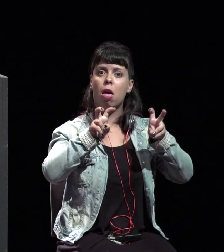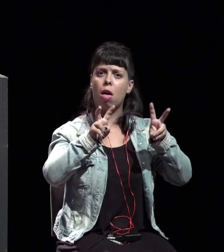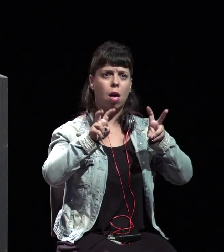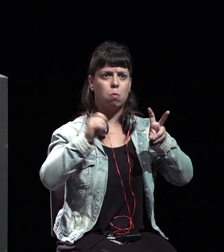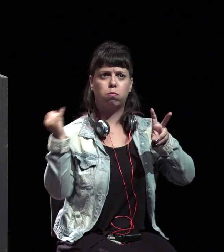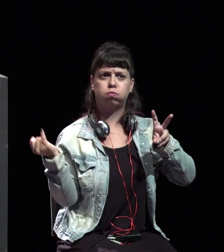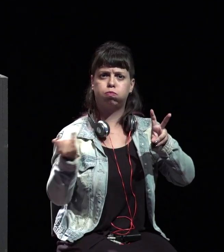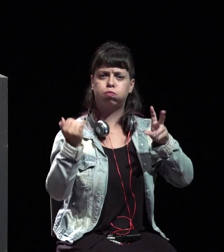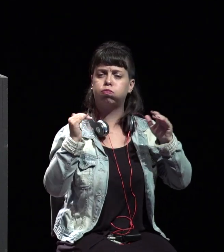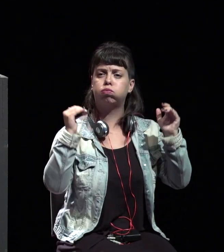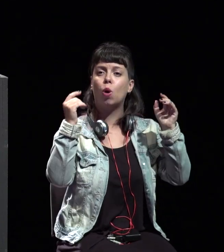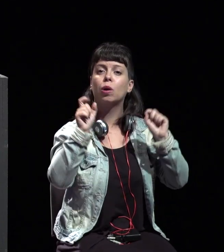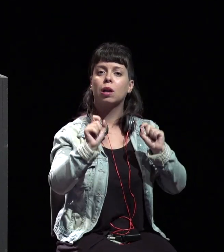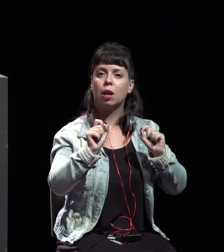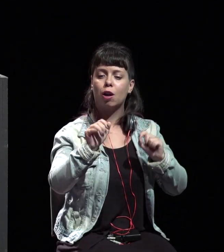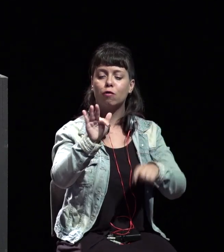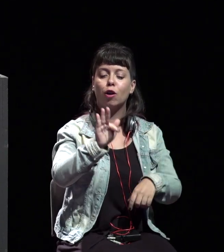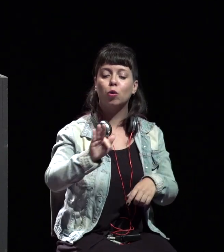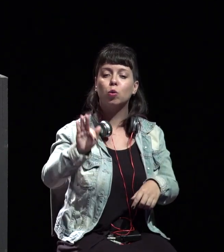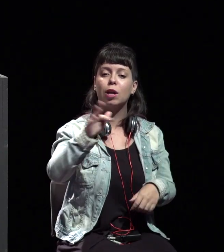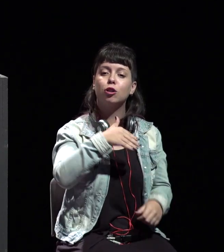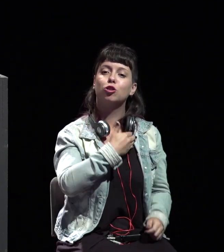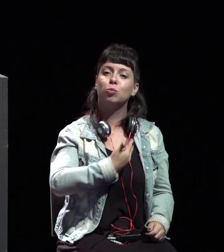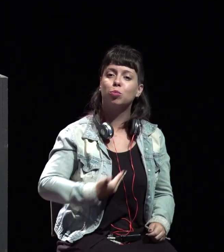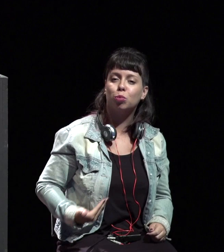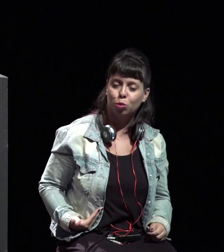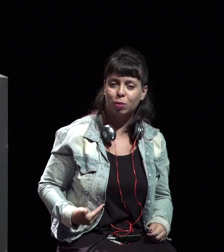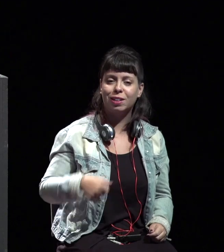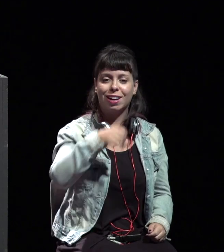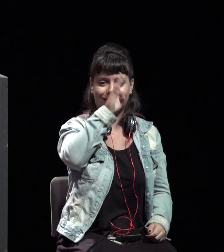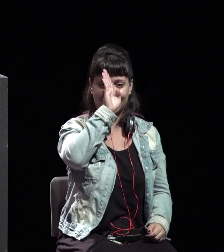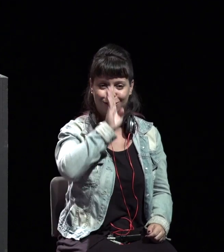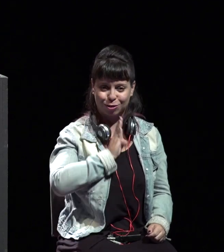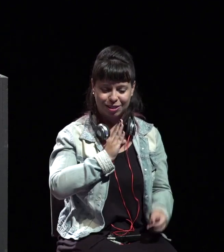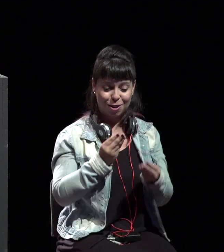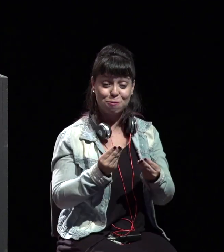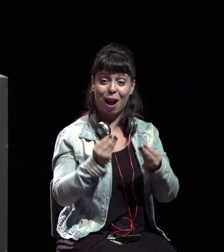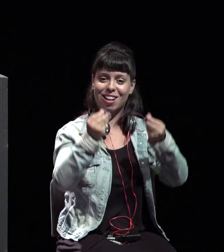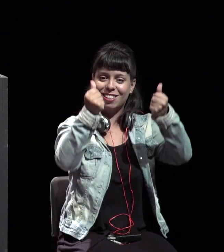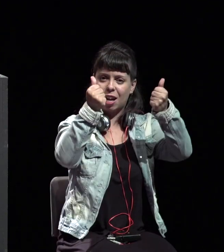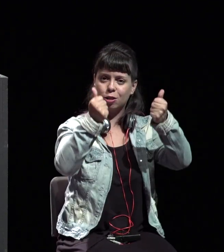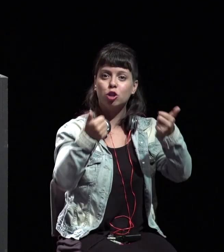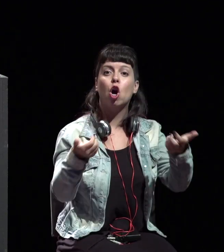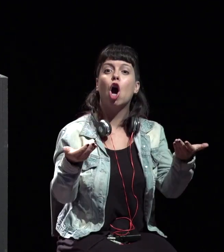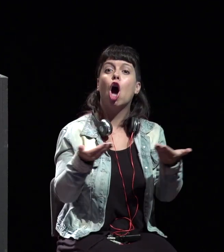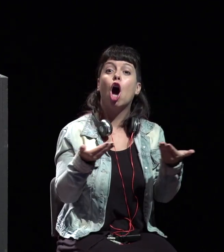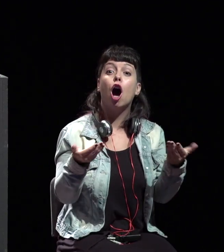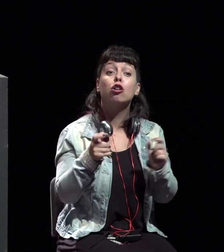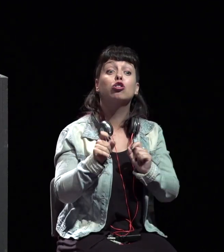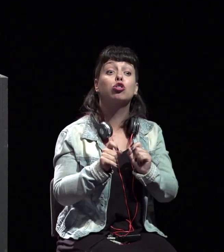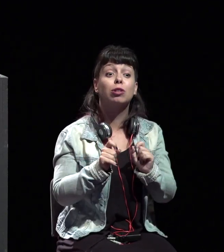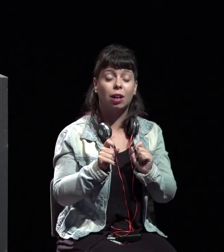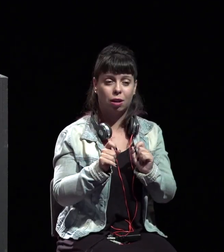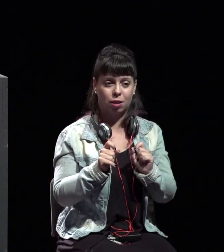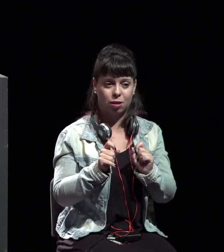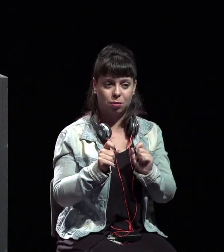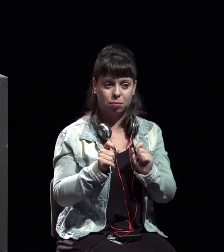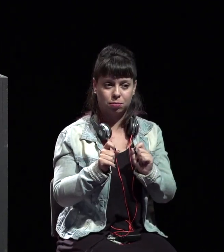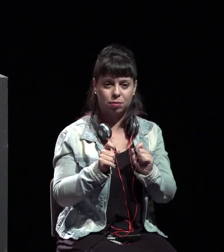era por uma universidade pública, gratuita e de qualidade, né? Hoje, o que a gente ouve? Vai ter